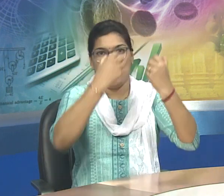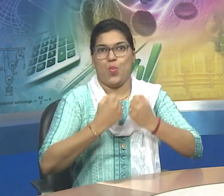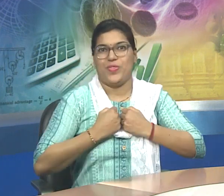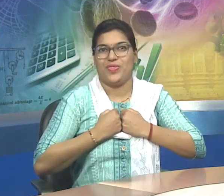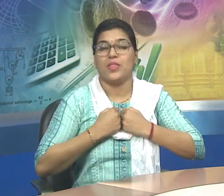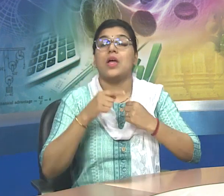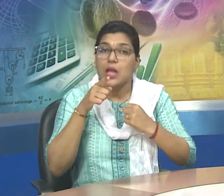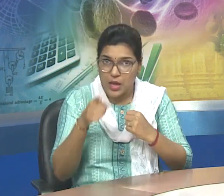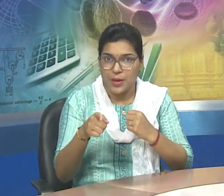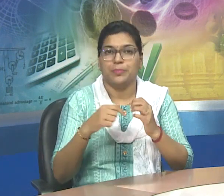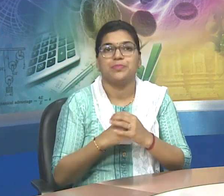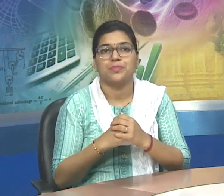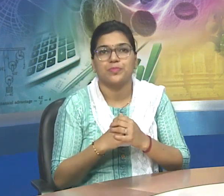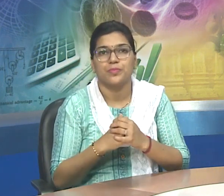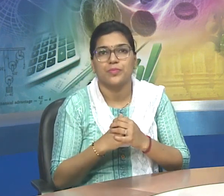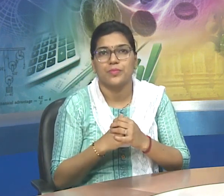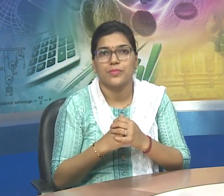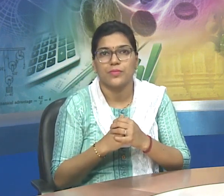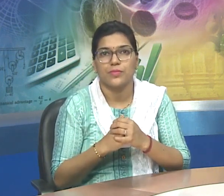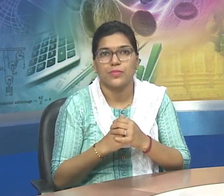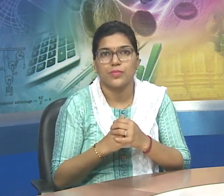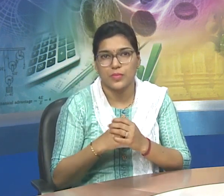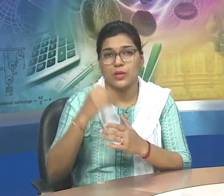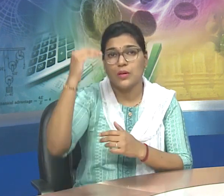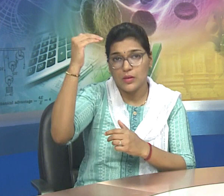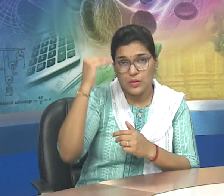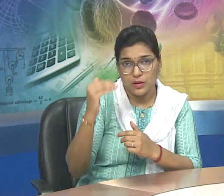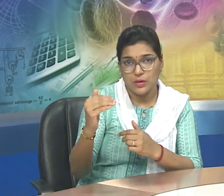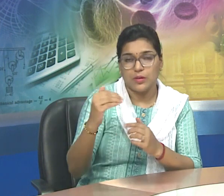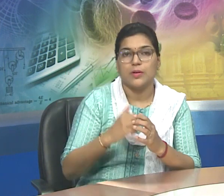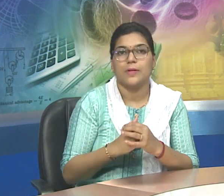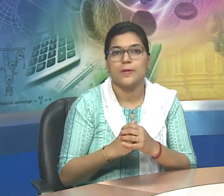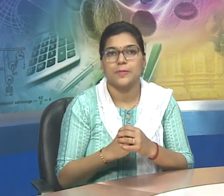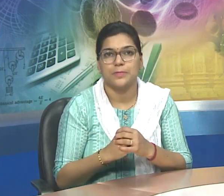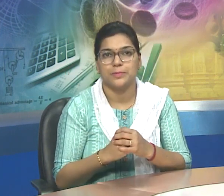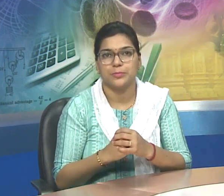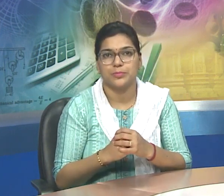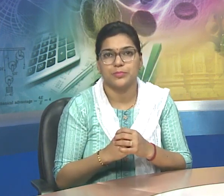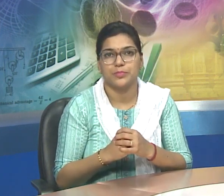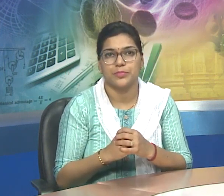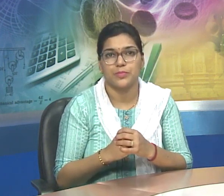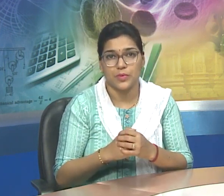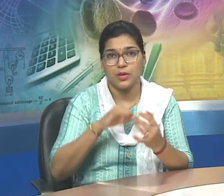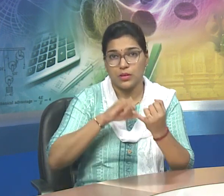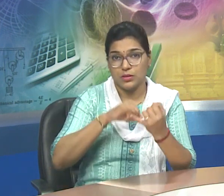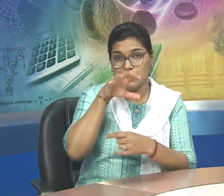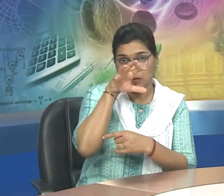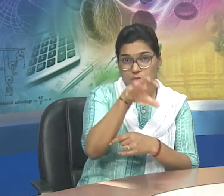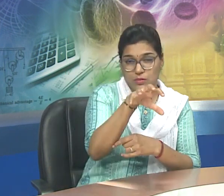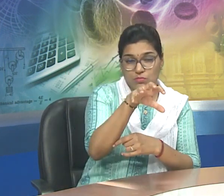A nation becomes a nation when a nation attains statehood. कोई नेशन, कोई देश, कोई राष्ट्र